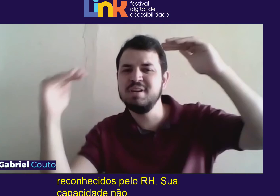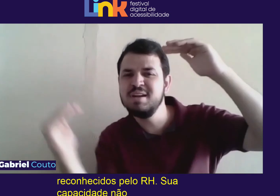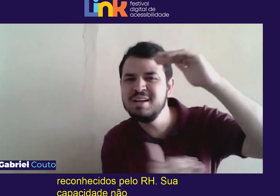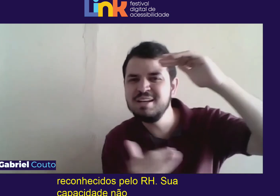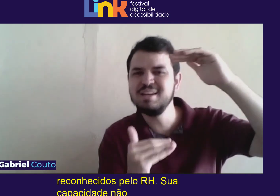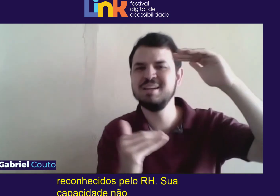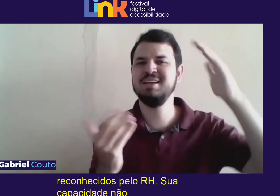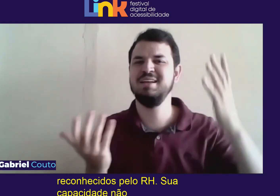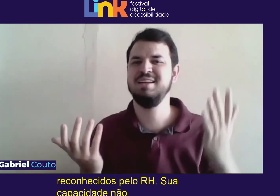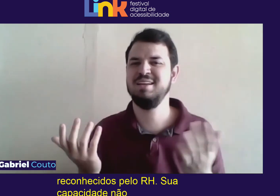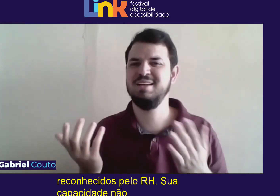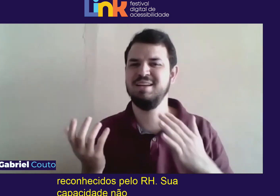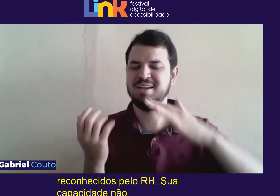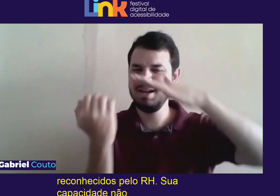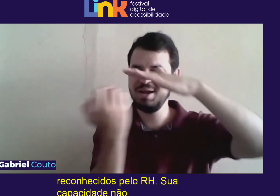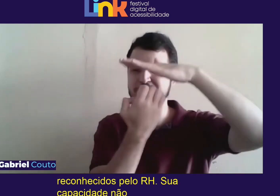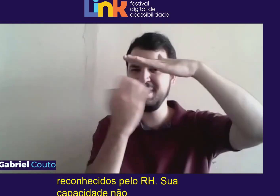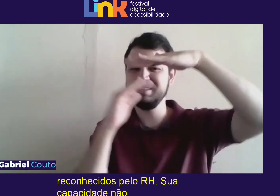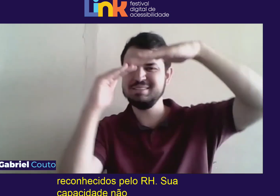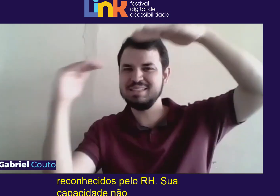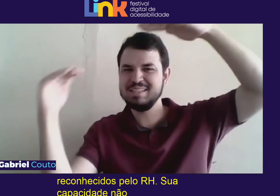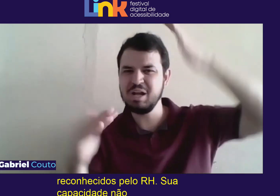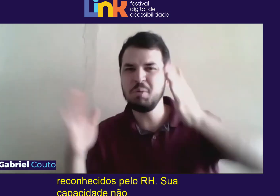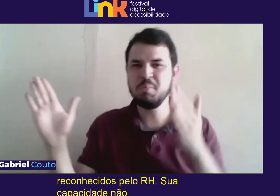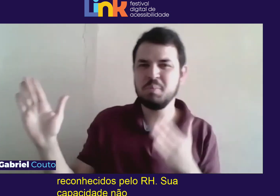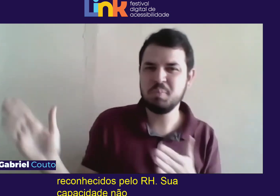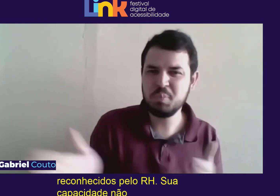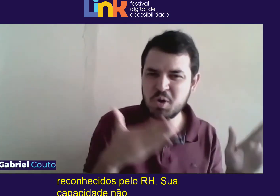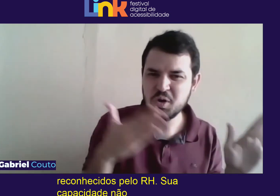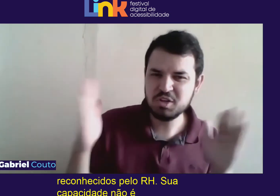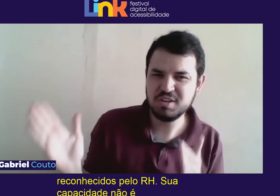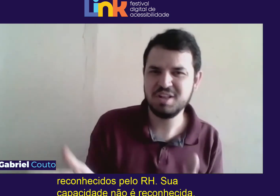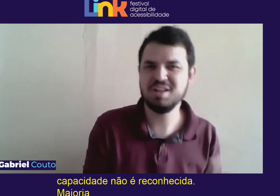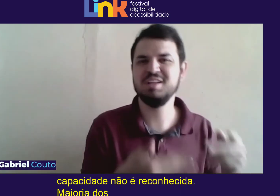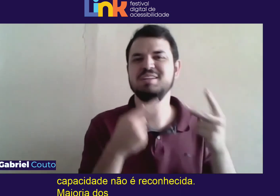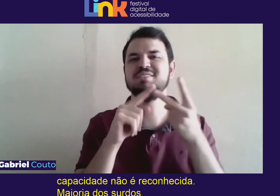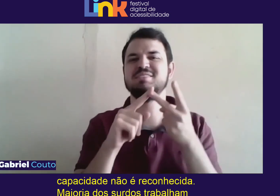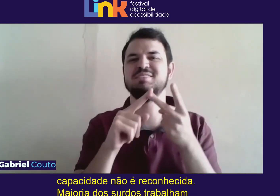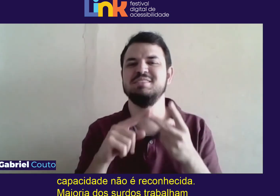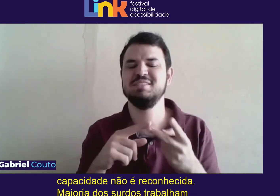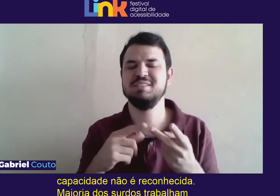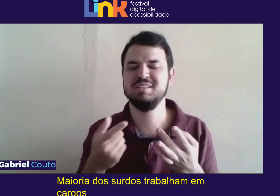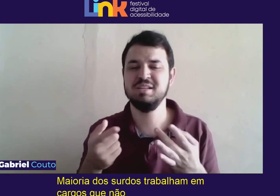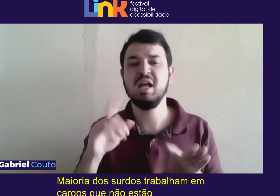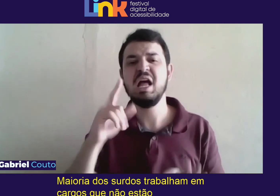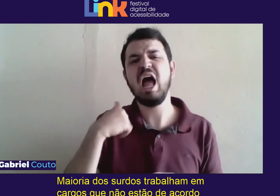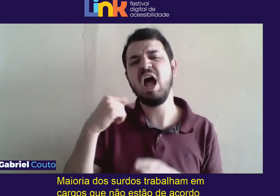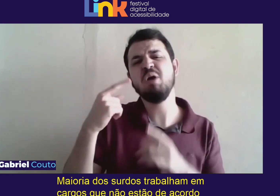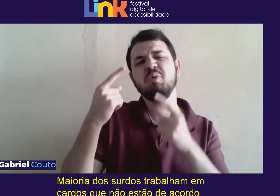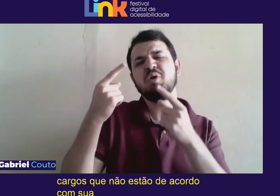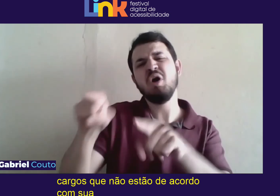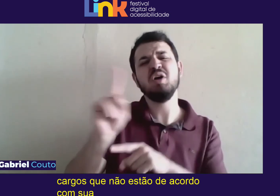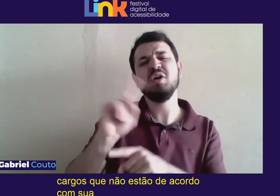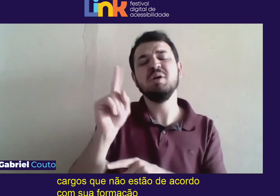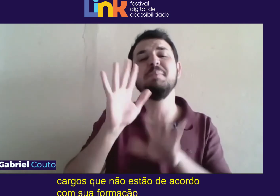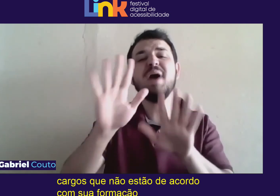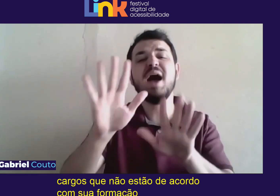A maioria dos surdos trabalham em cargos que não estão de acordo com a sua formação, ou trabalham na área de produção.